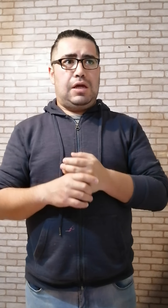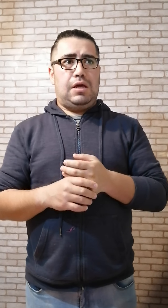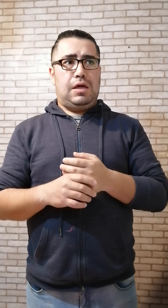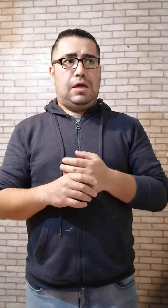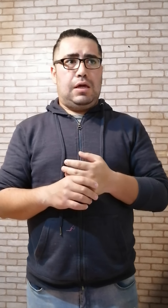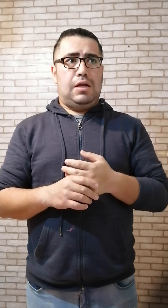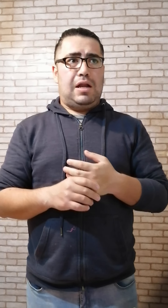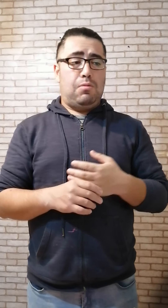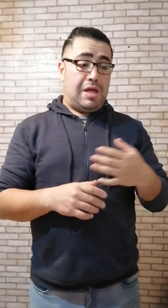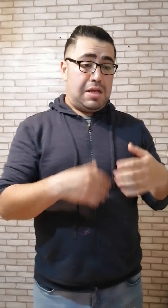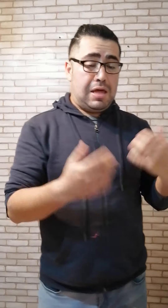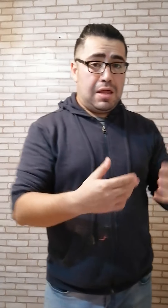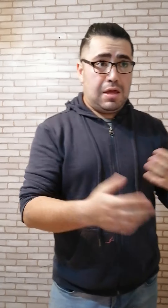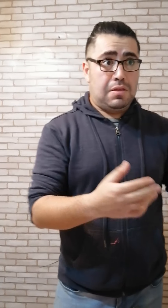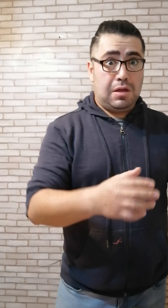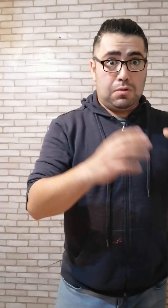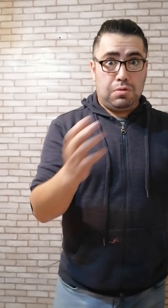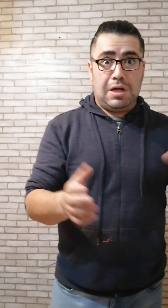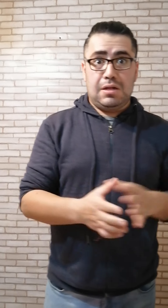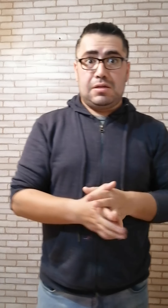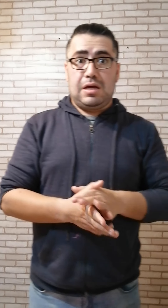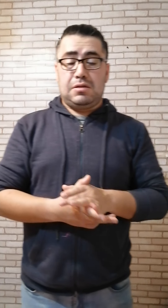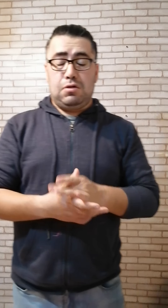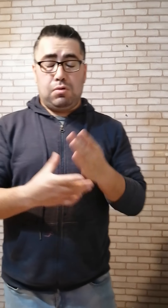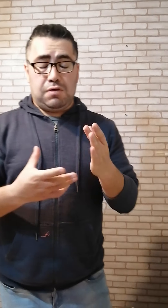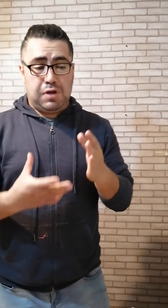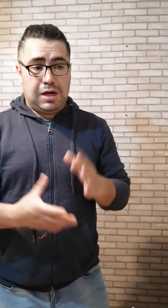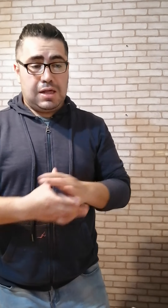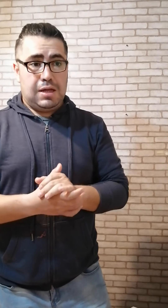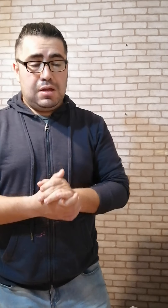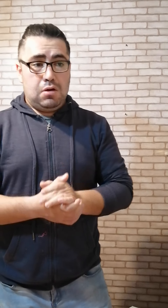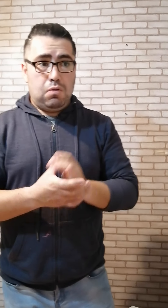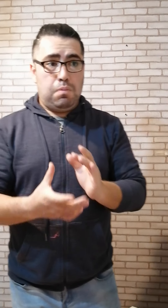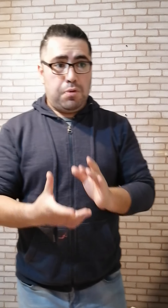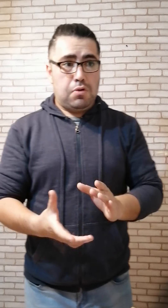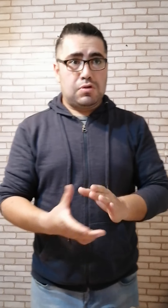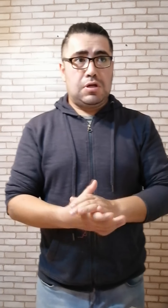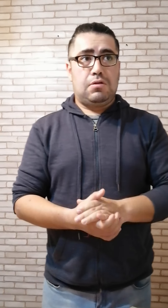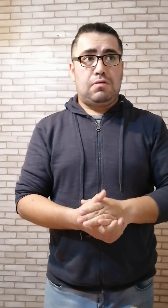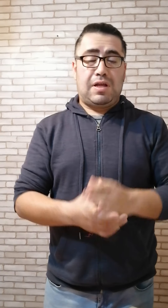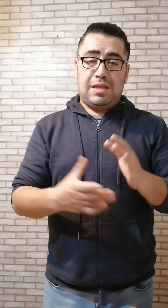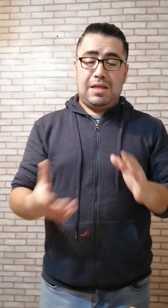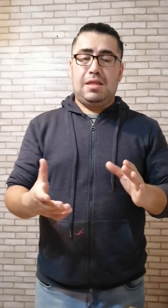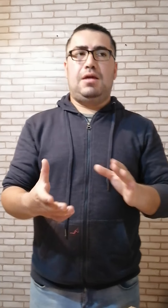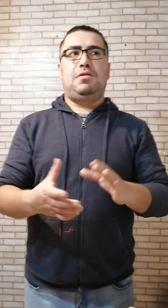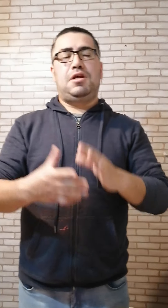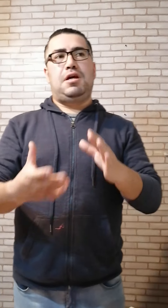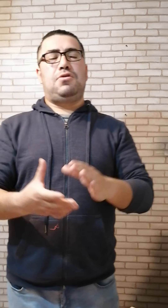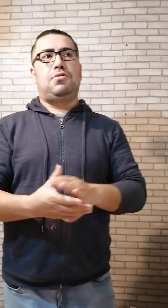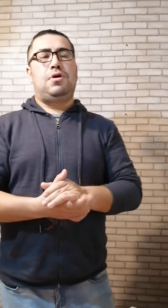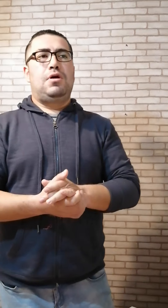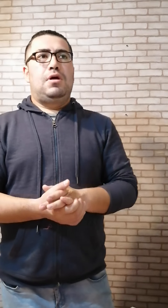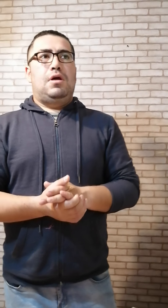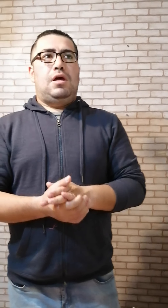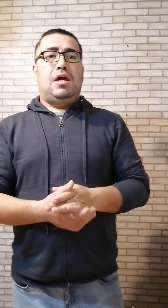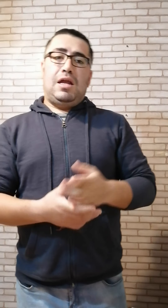la modalidad debe estudiarse ha sido modificada un poco es cierto bastante diría yo en